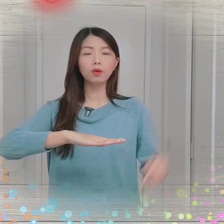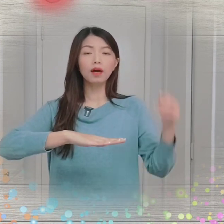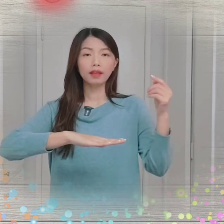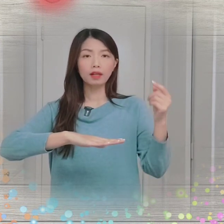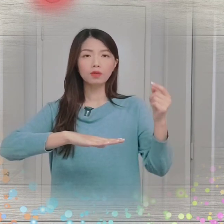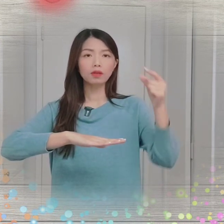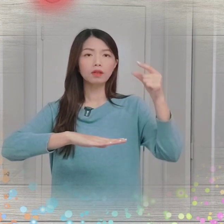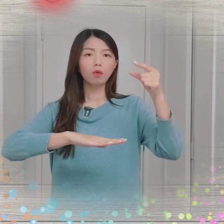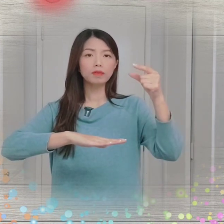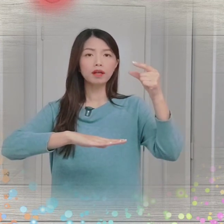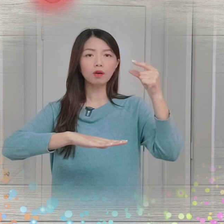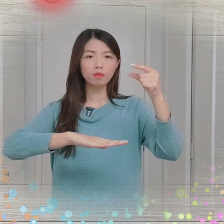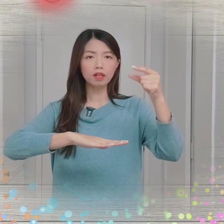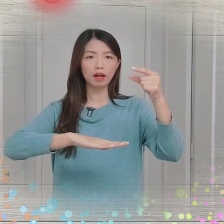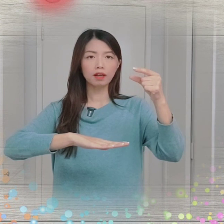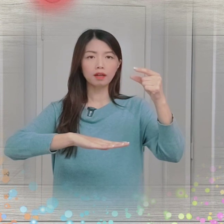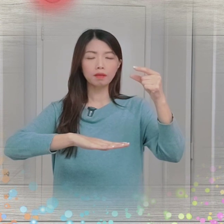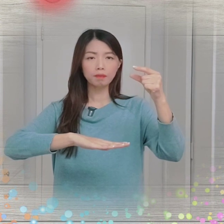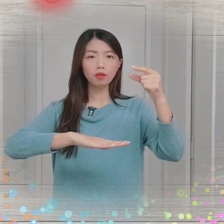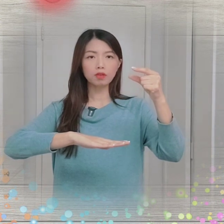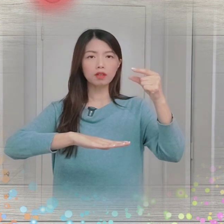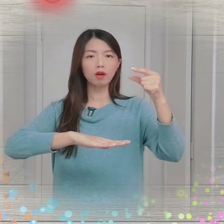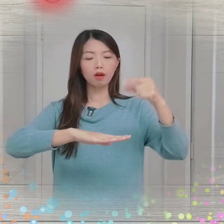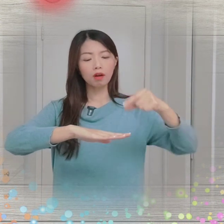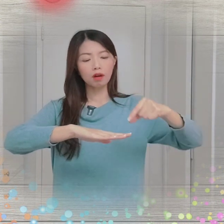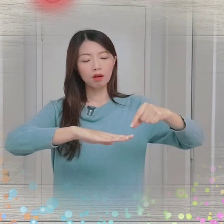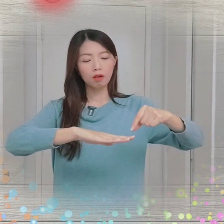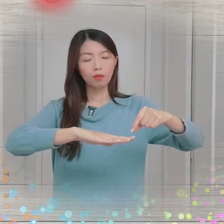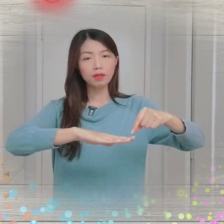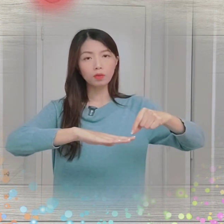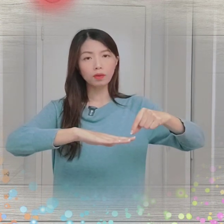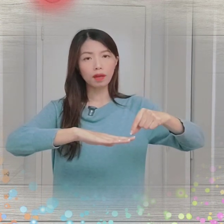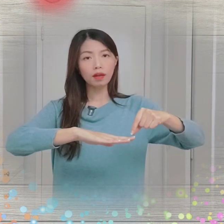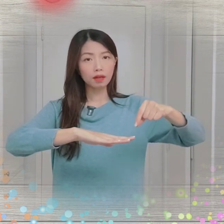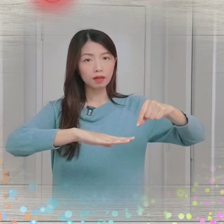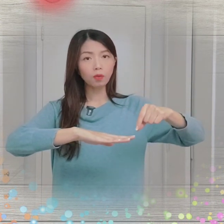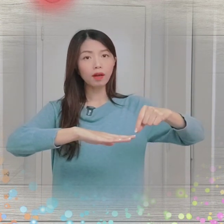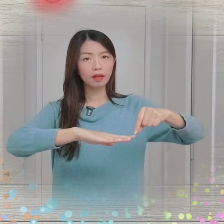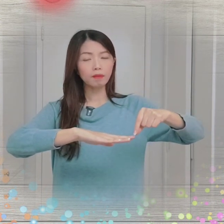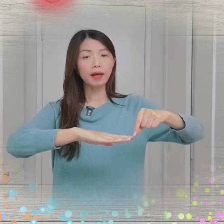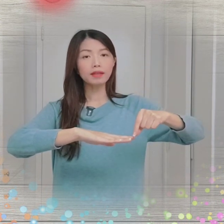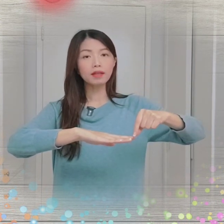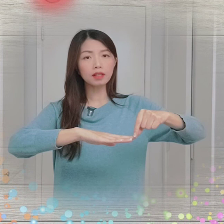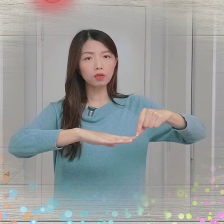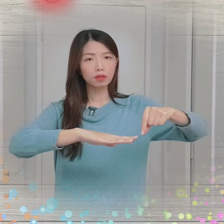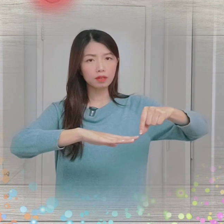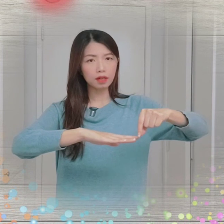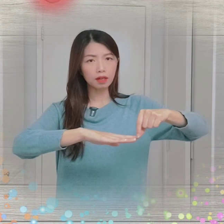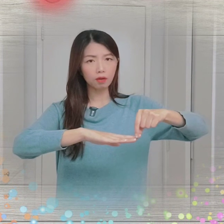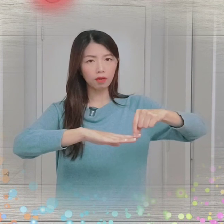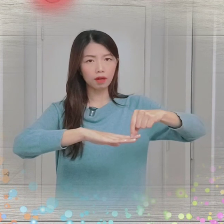해주시고 다른 손은 엄지랑 검지랑 펴주셔서 왼손에 손가락에 반지를